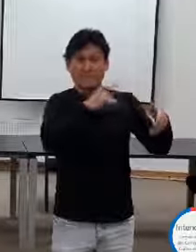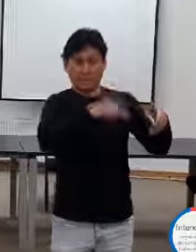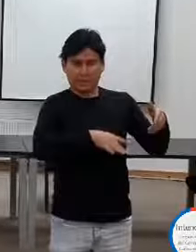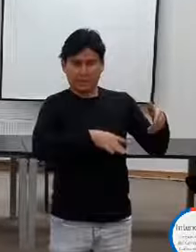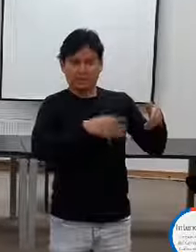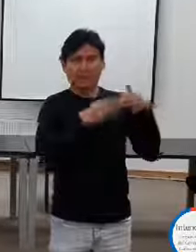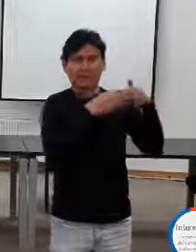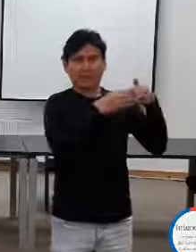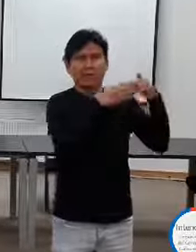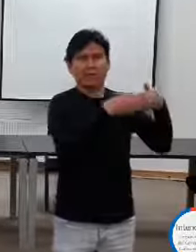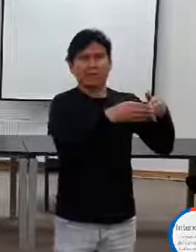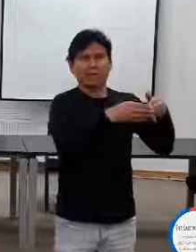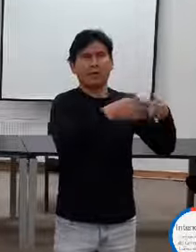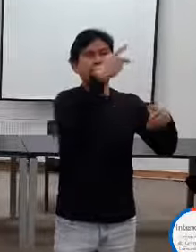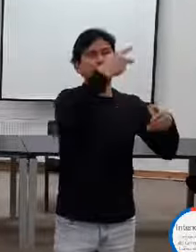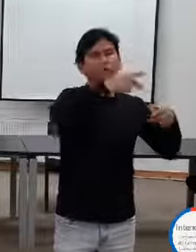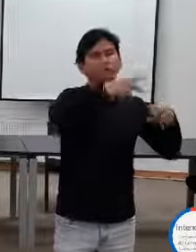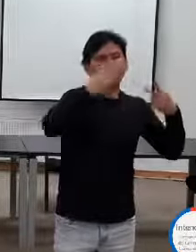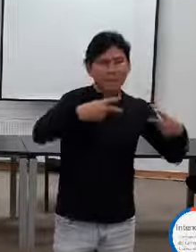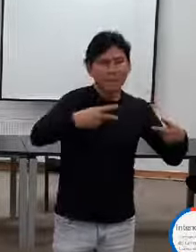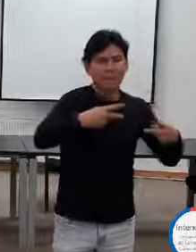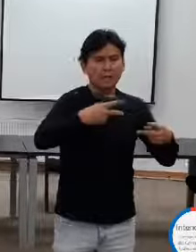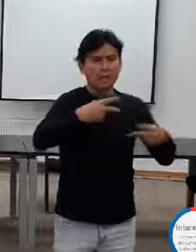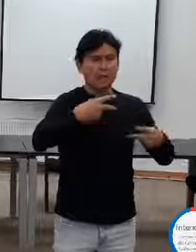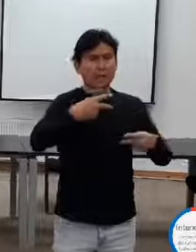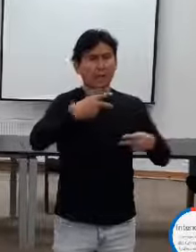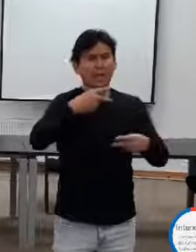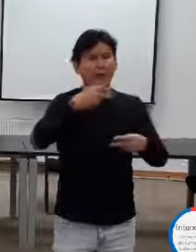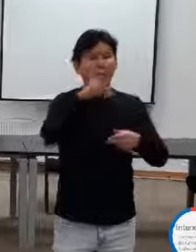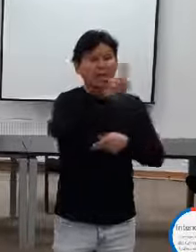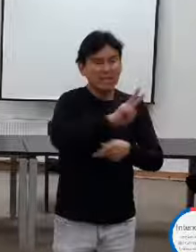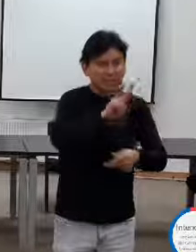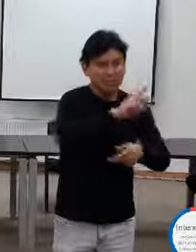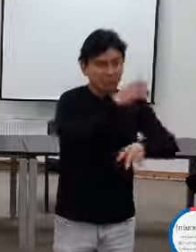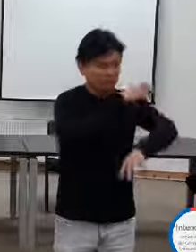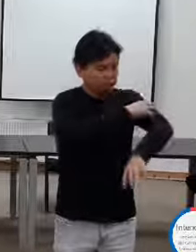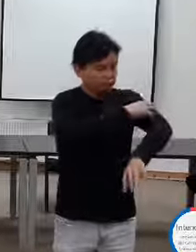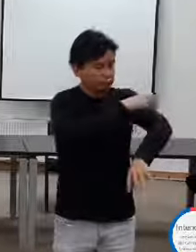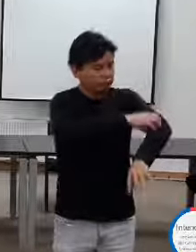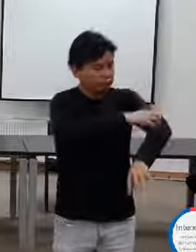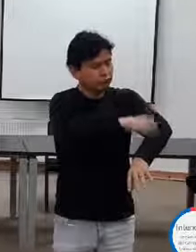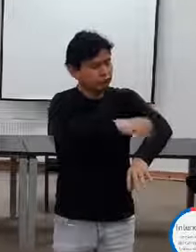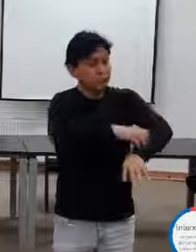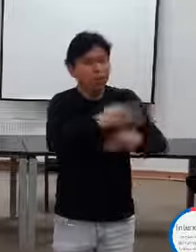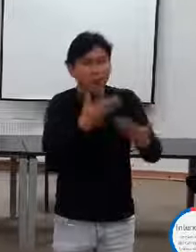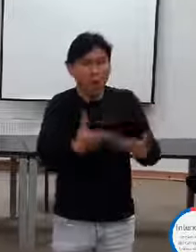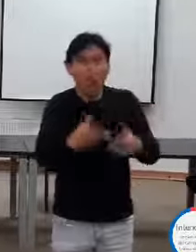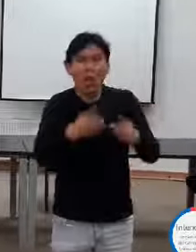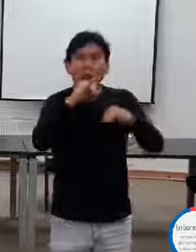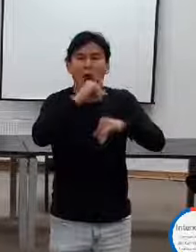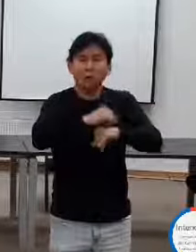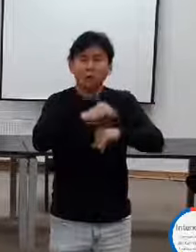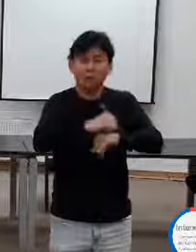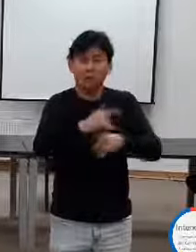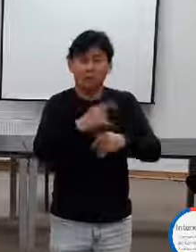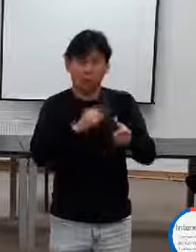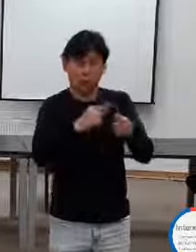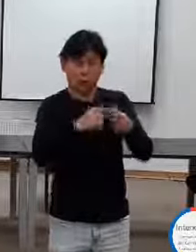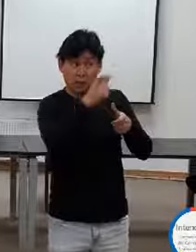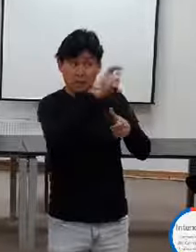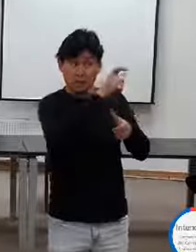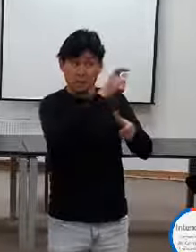vienen viajando desde Viña, Coronel, también Valdivia, tengo entendido, y ahora aquí en la región de Aysén. ¿Usted confirma entonces que